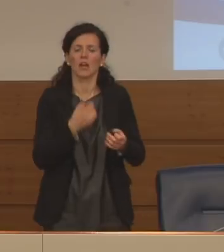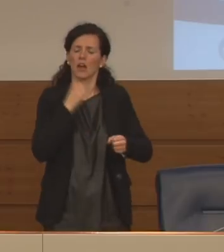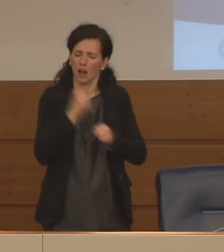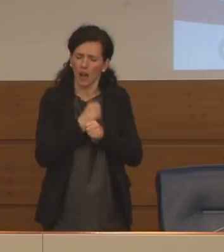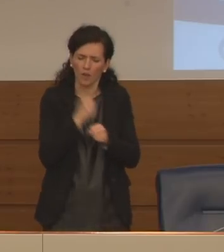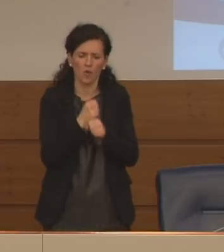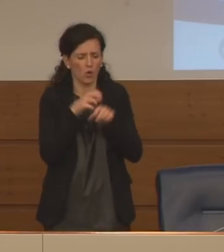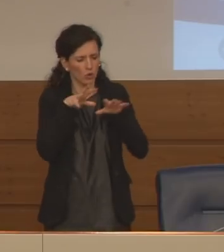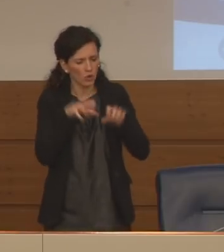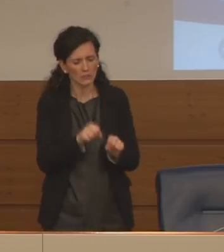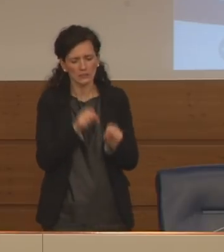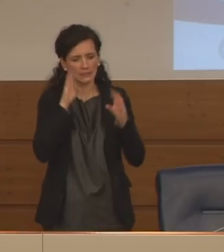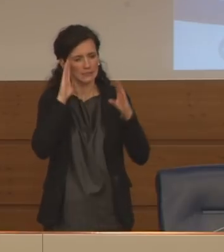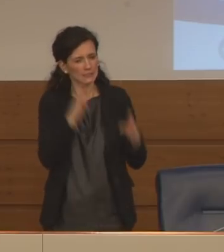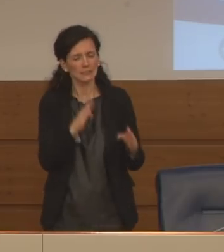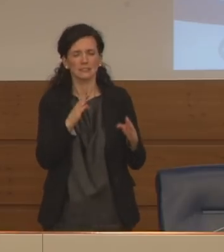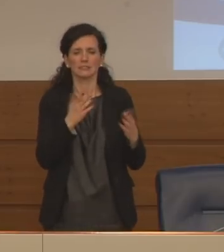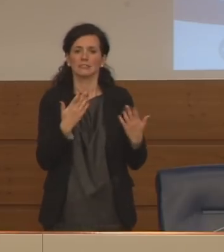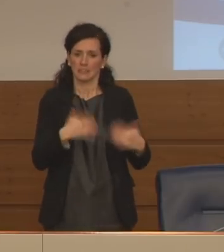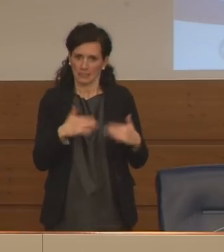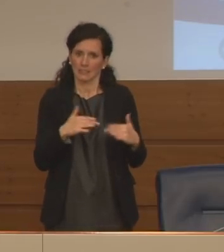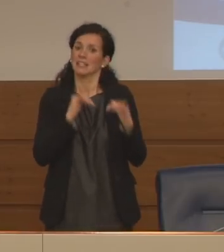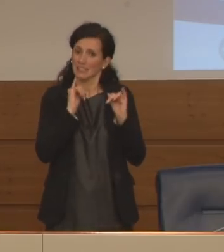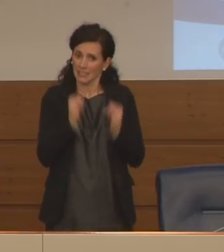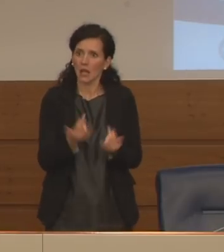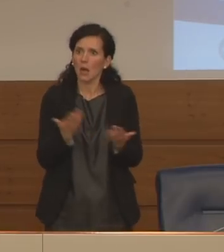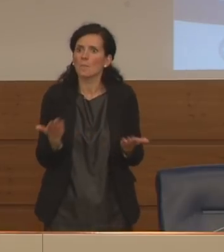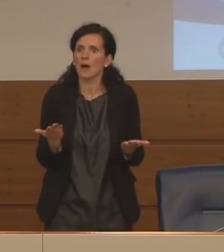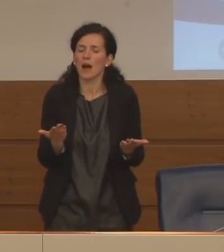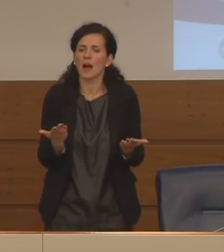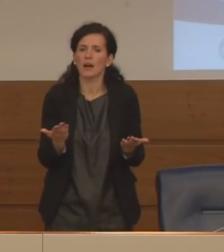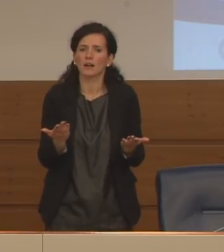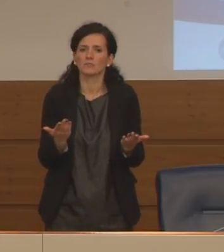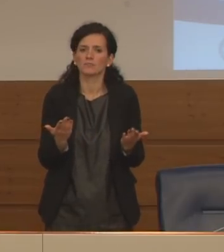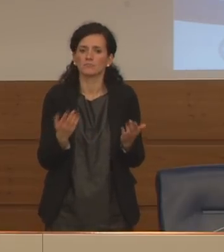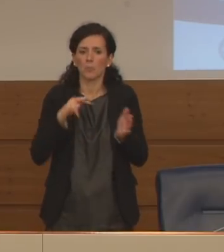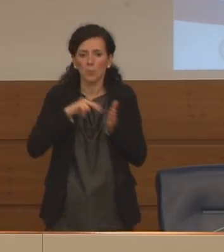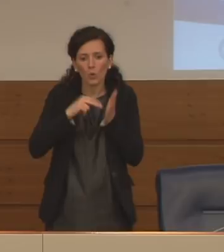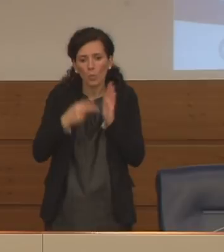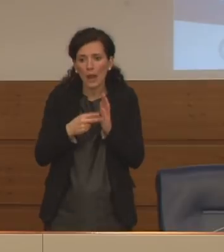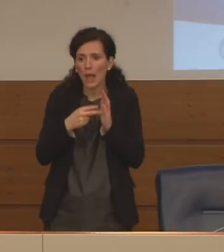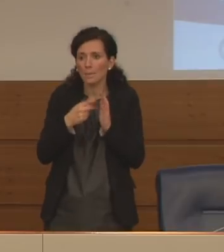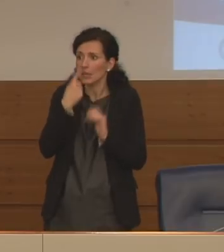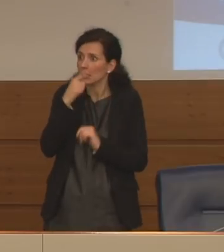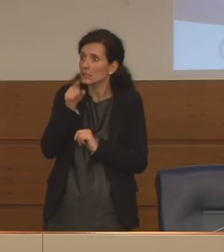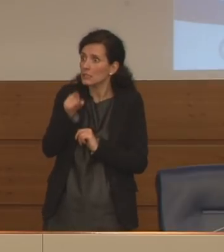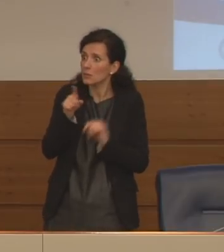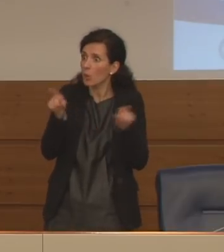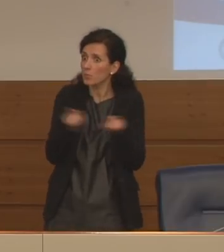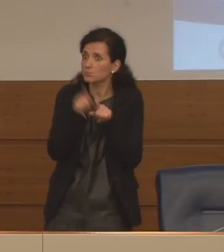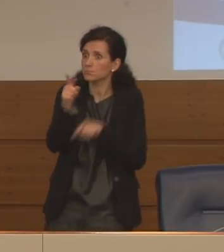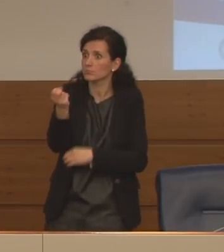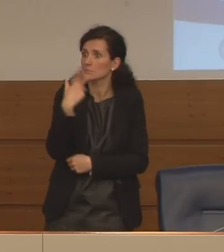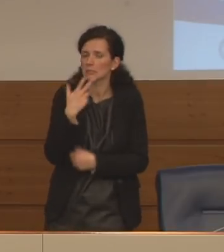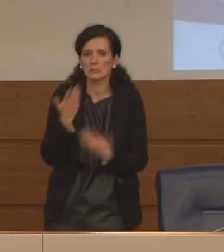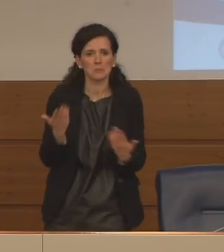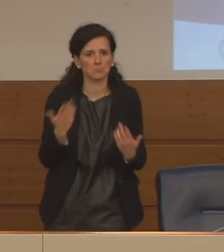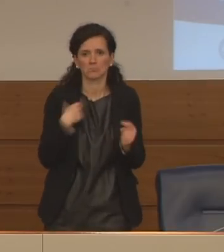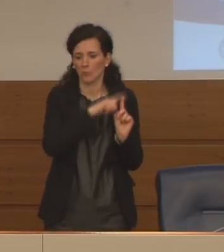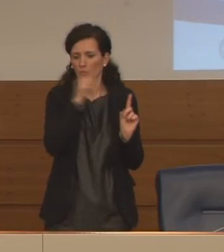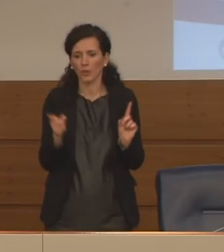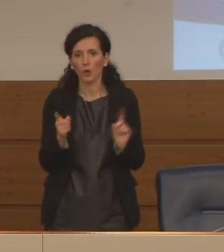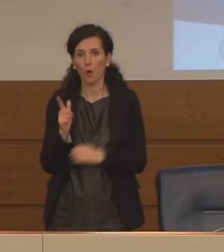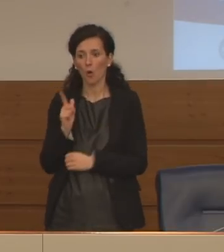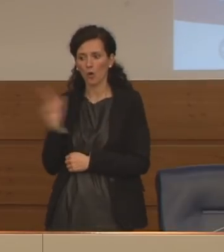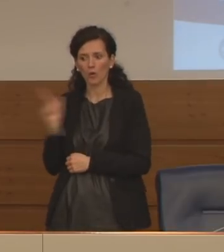sostenuto e impegnativo però non ci sono problemi di questo tipo almeno a noi non sono